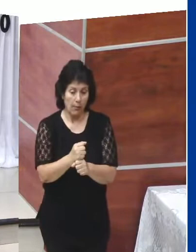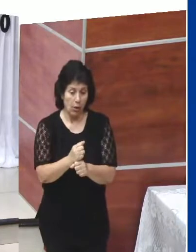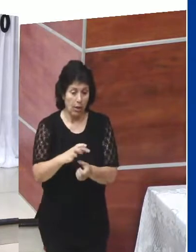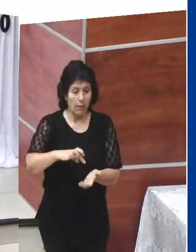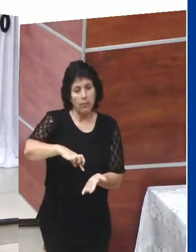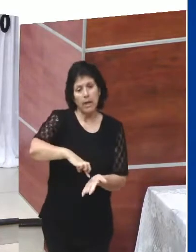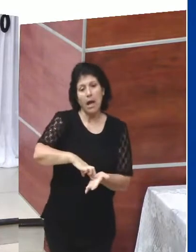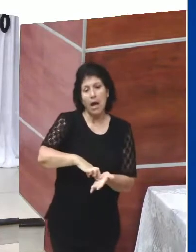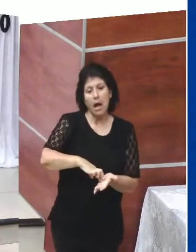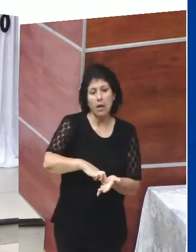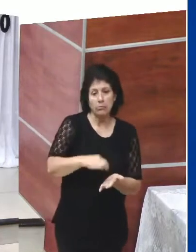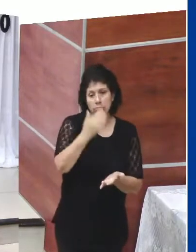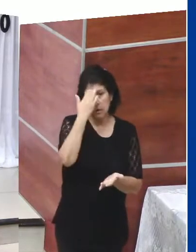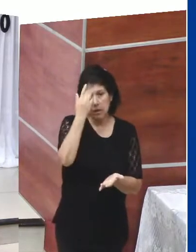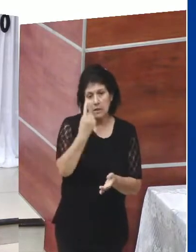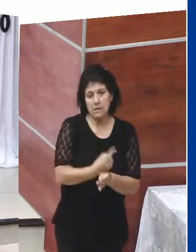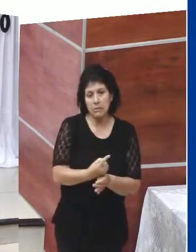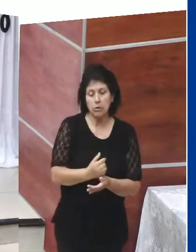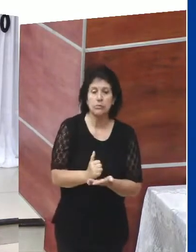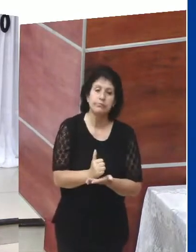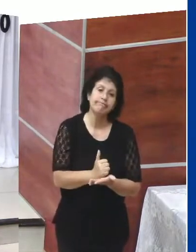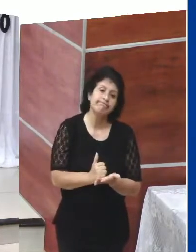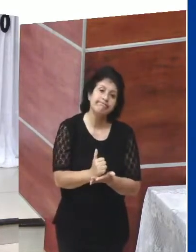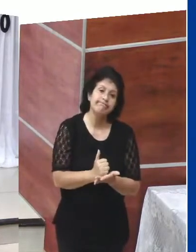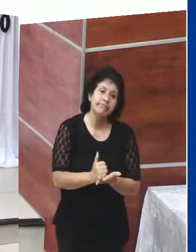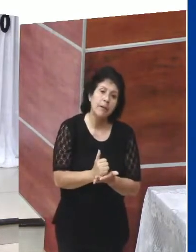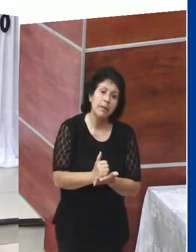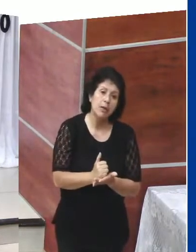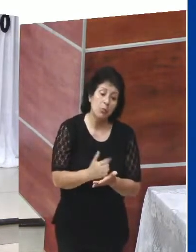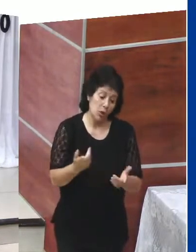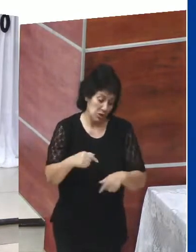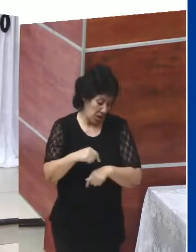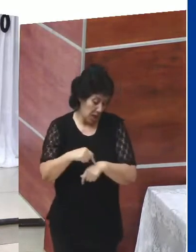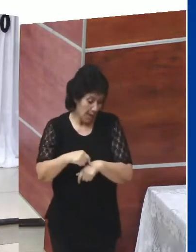A veces esperamos al hijo en la escuela 15 minutos.